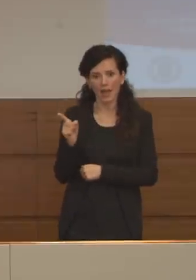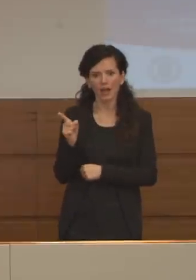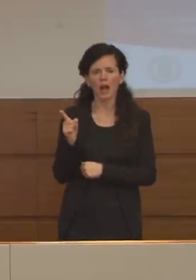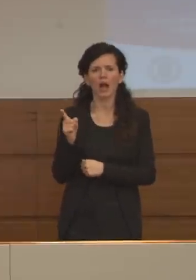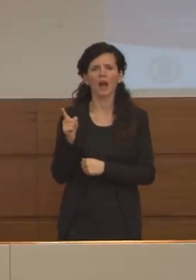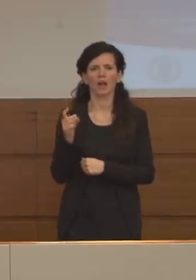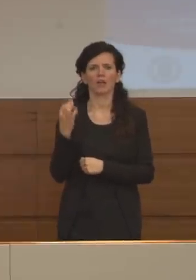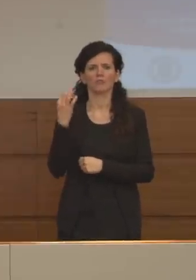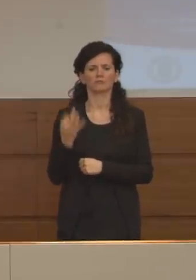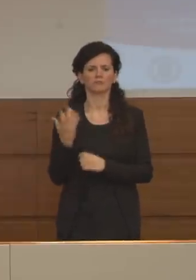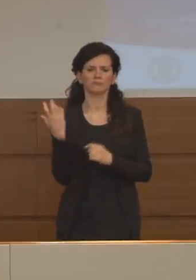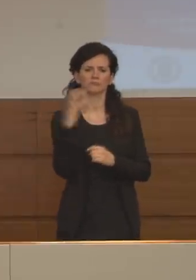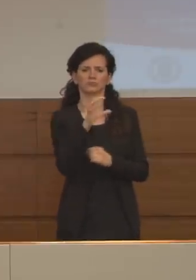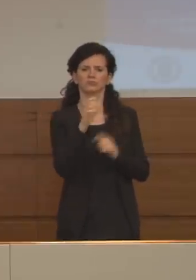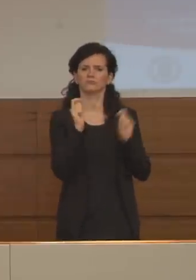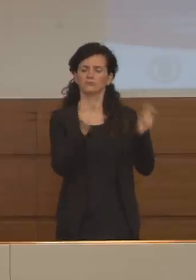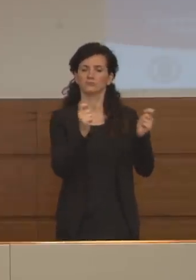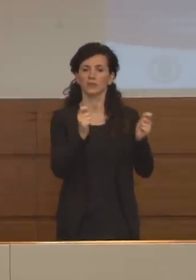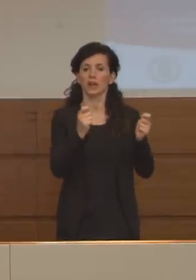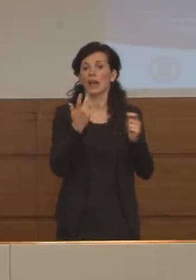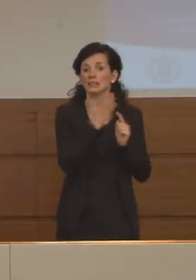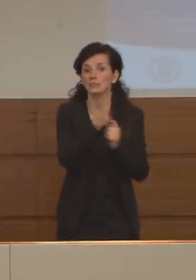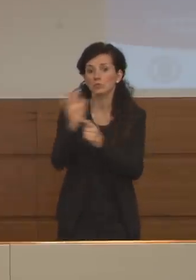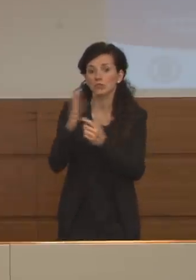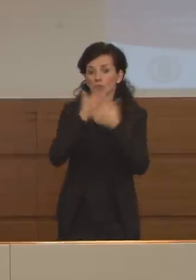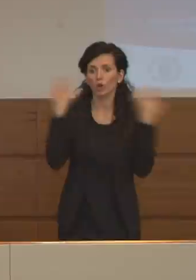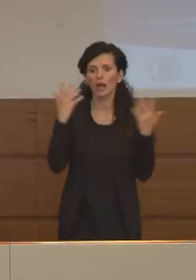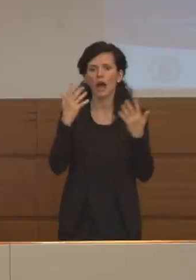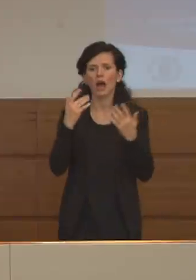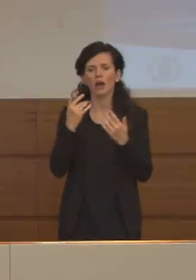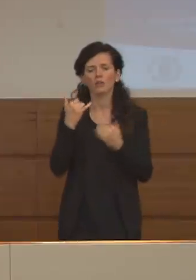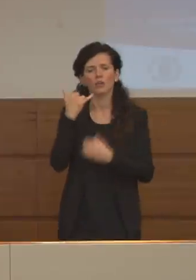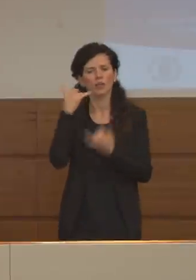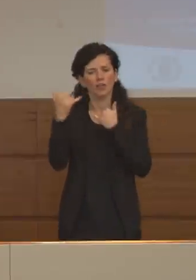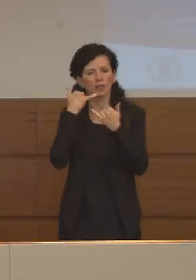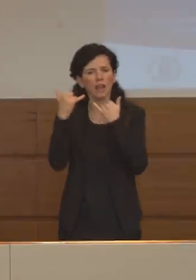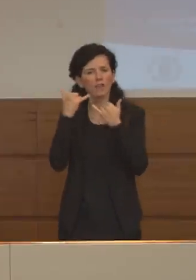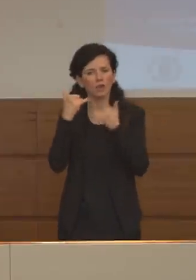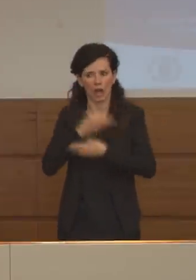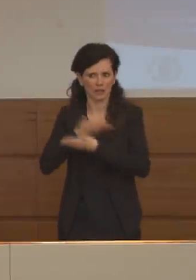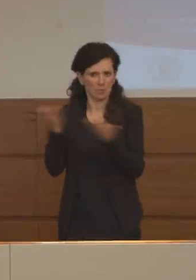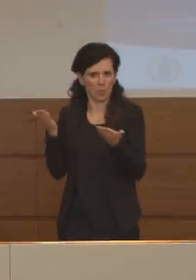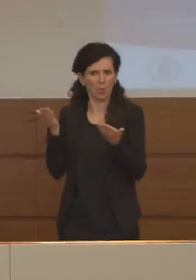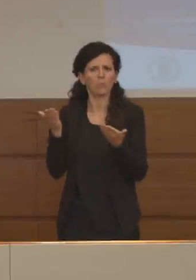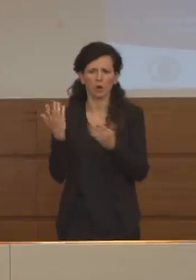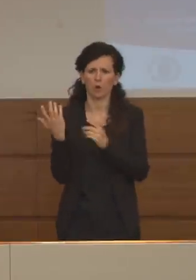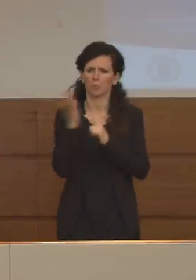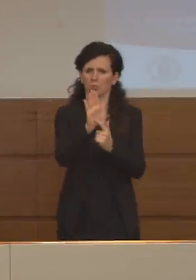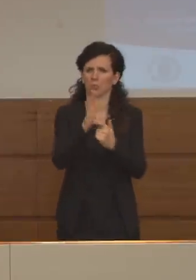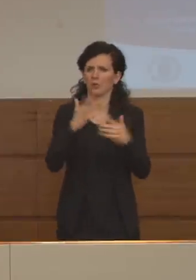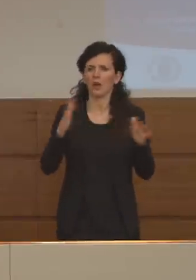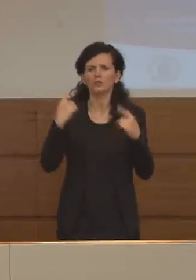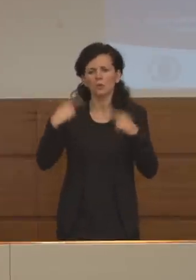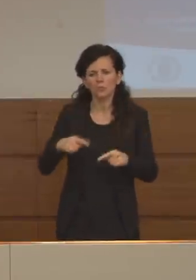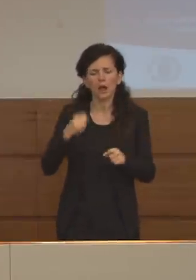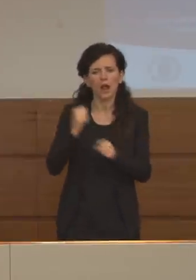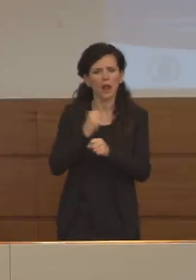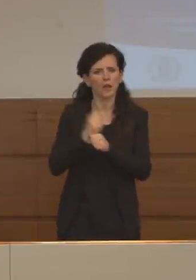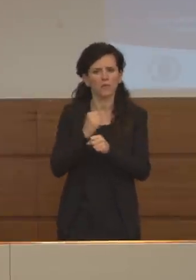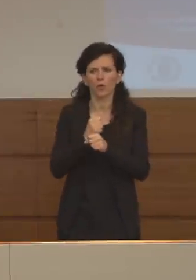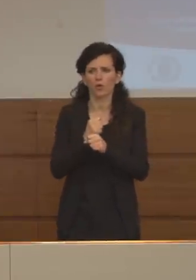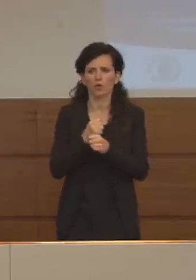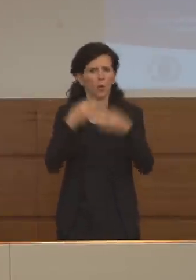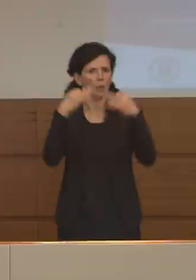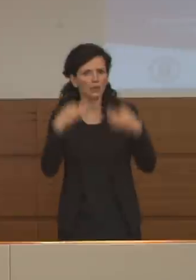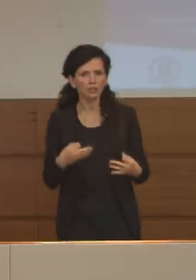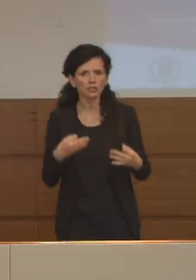dimostrato nell'audio delle telefonate che sono state rese pubbliche e stato un lavoro pulito preciso e